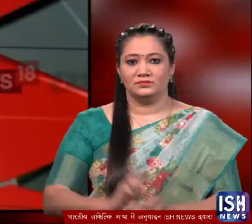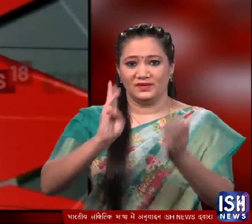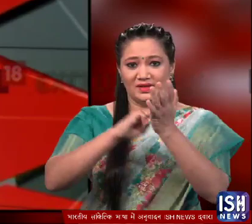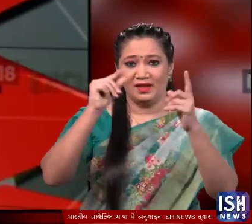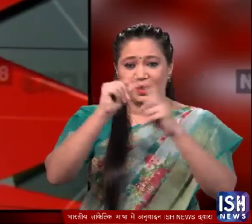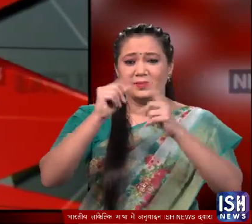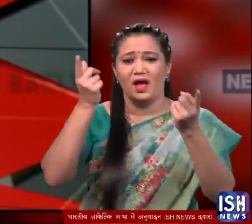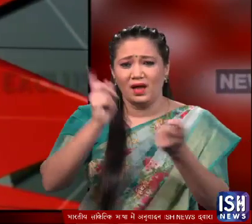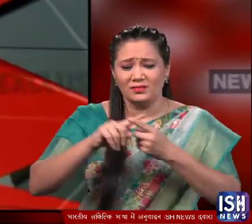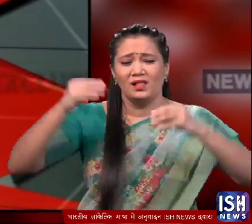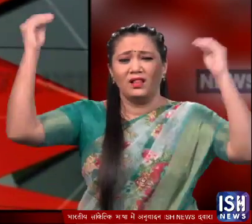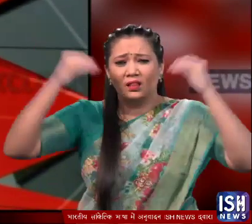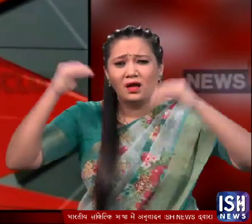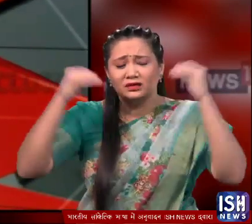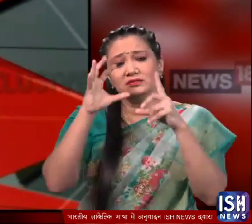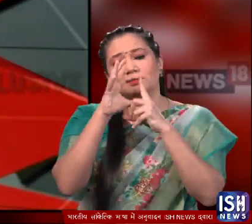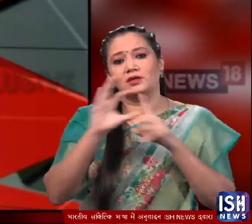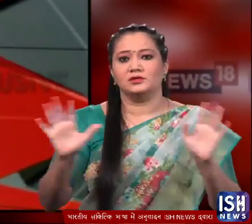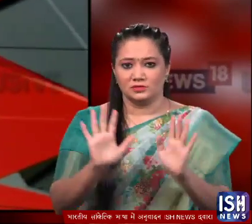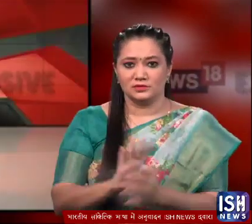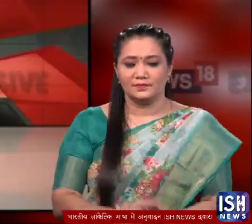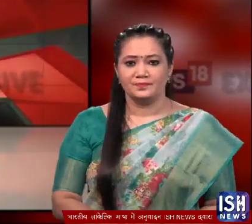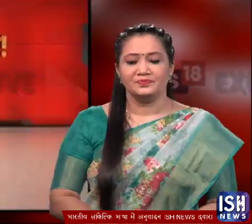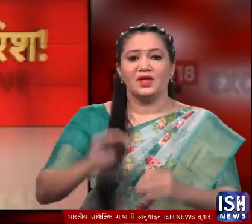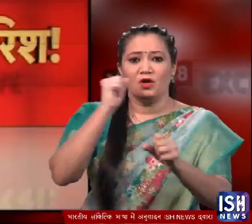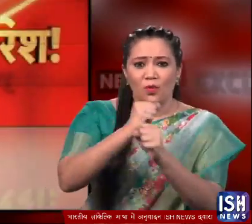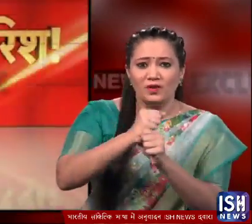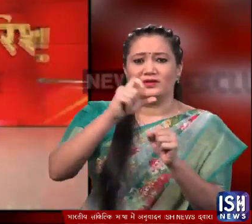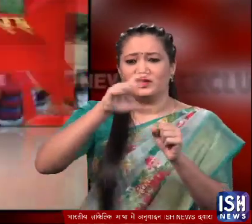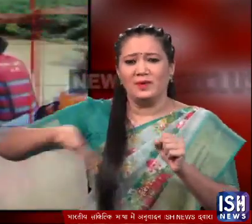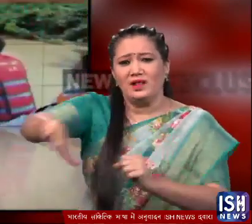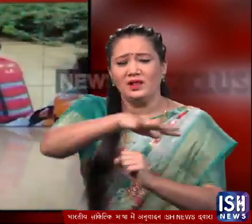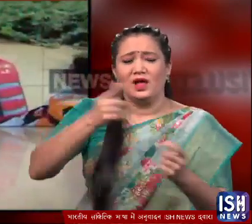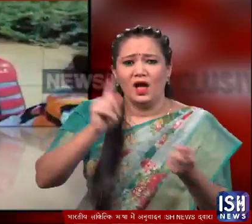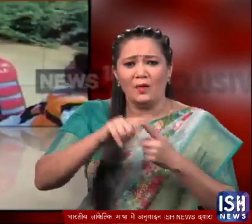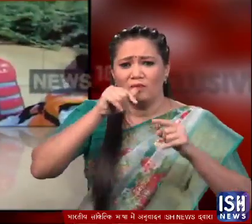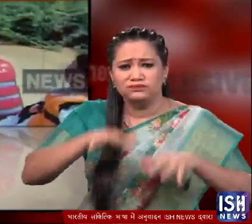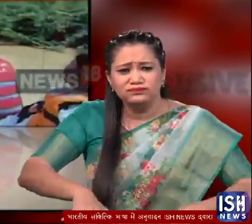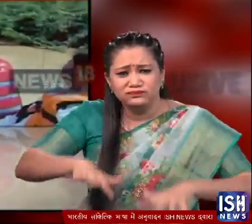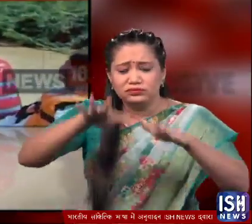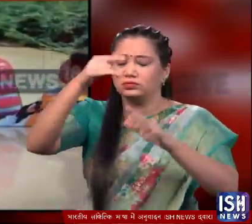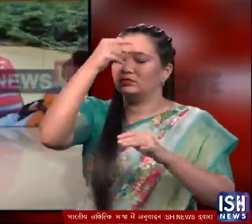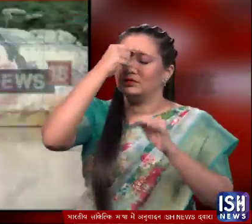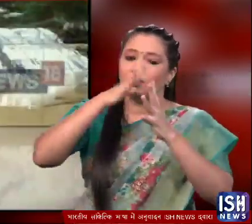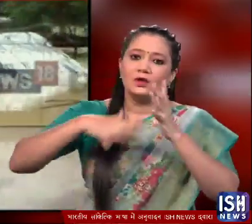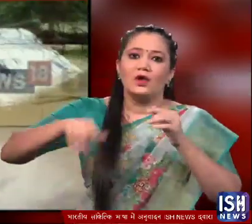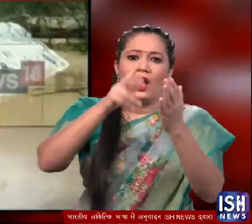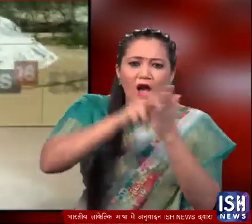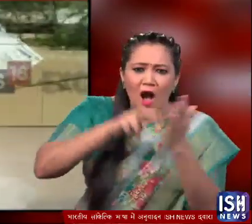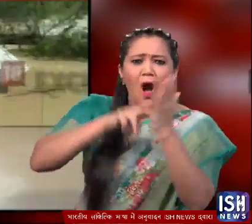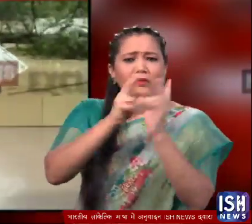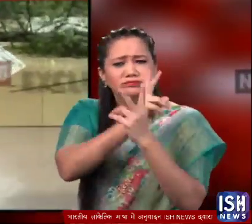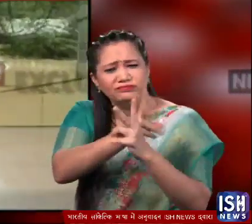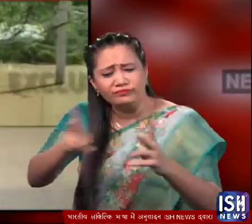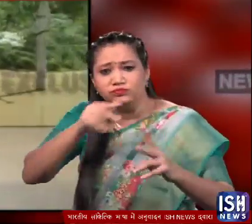मध्य प्रदेश पर मॉनसून कहर बनकर टूटा। खासतौर पर ग्वालियर चंबल इलाके में तो पानी ने ऐसी तबाही मचाई कि गांव के